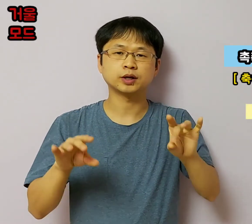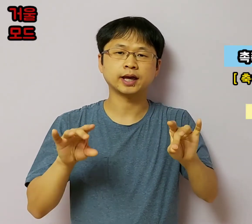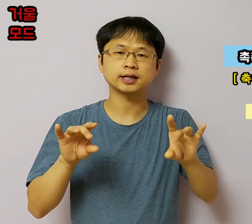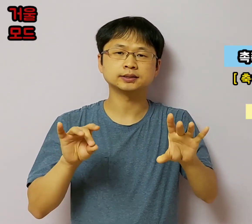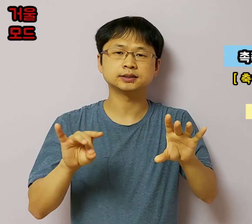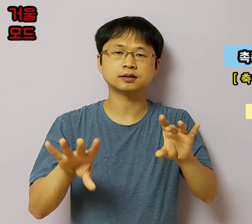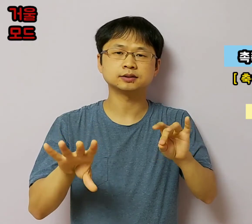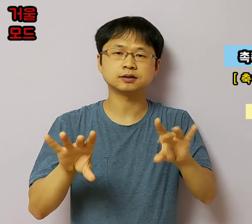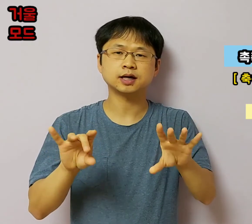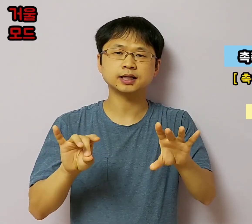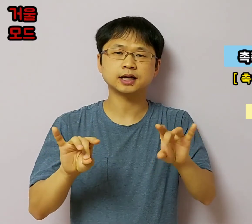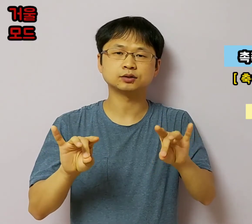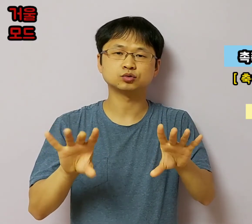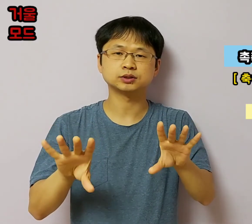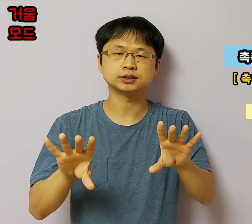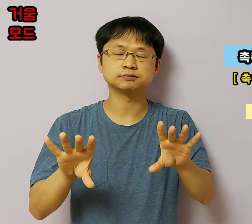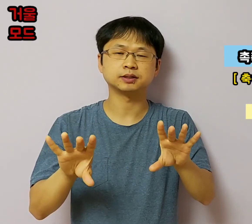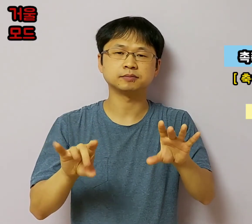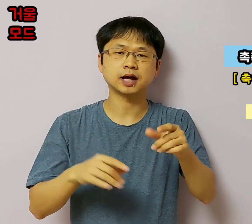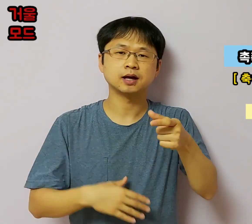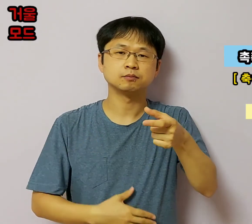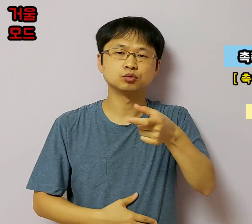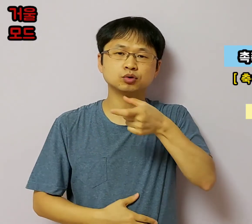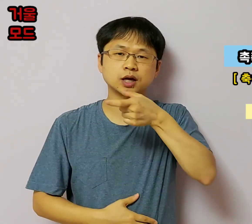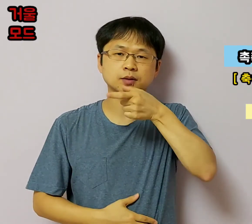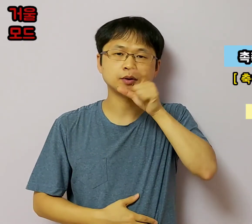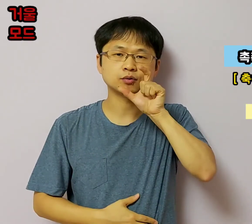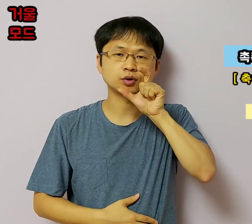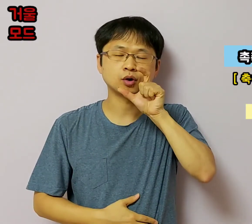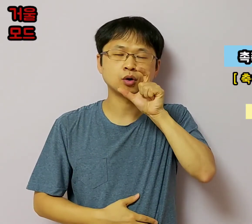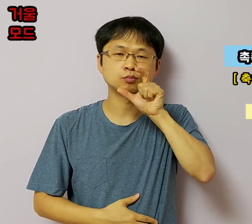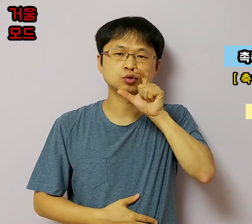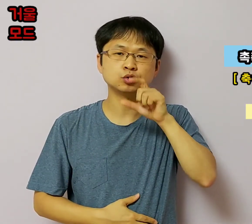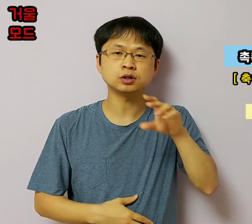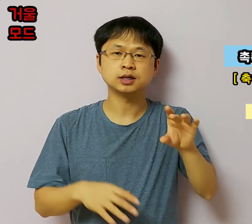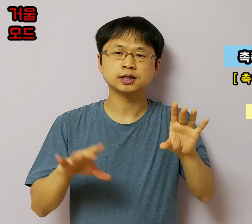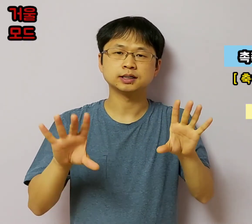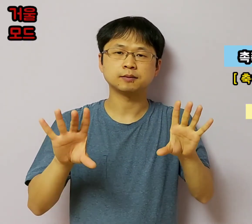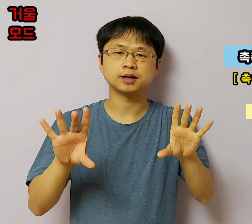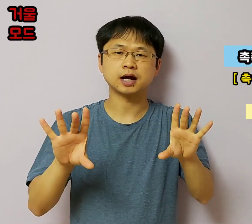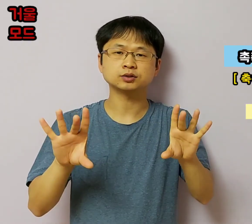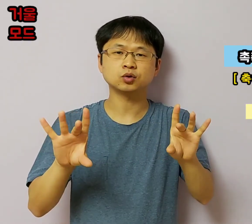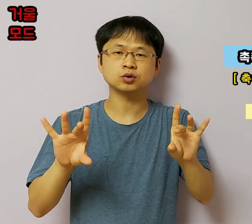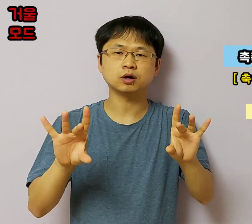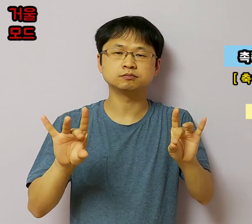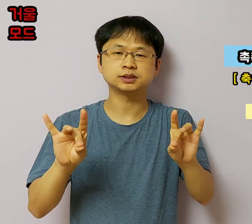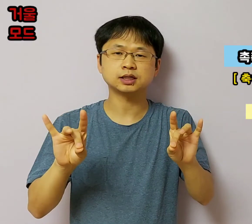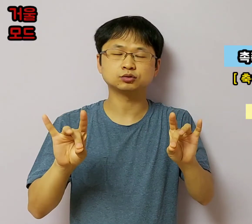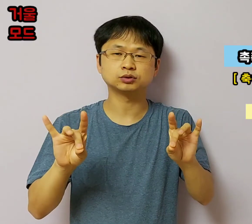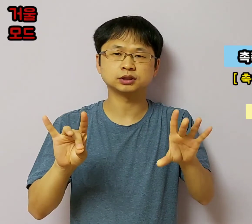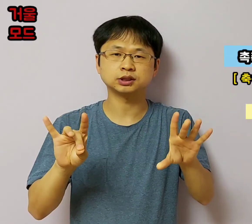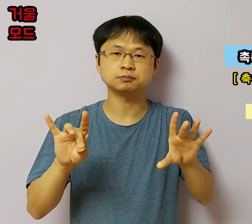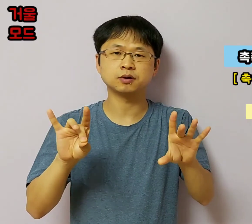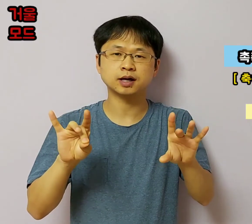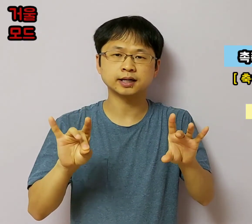수어에 끈적끈적하다라는 수어 쓰시면 됩니다. 물은 아까 배웠고요. 물, 그 다음에 양손 엄지랑 중지를